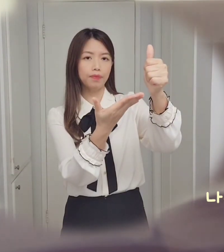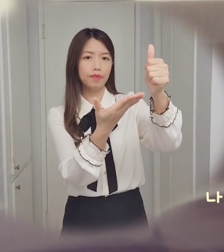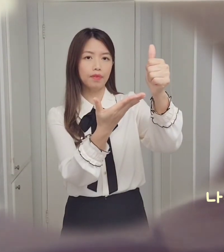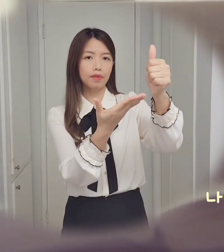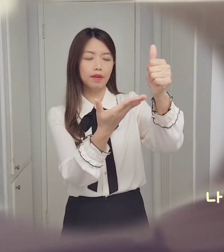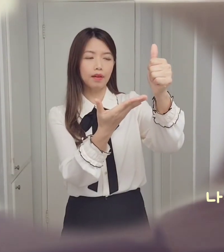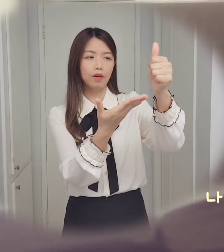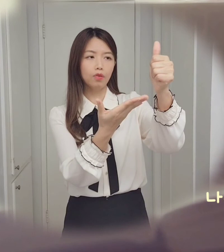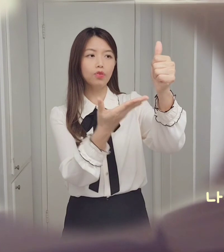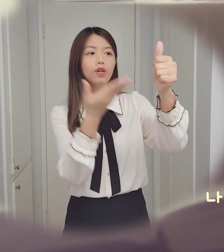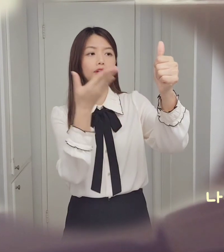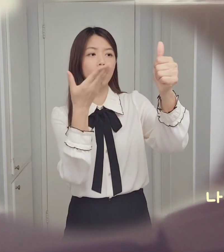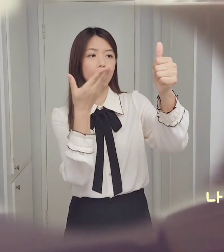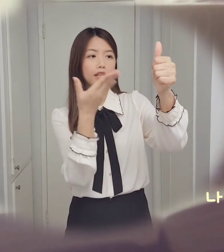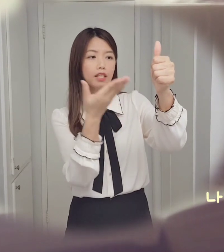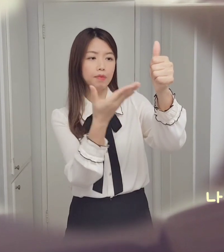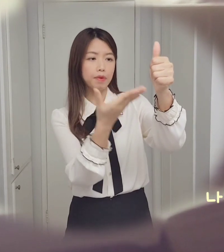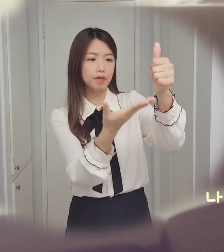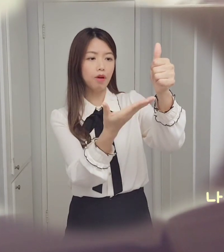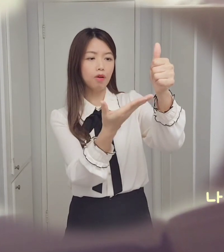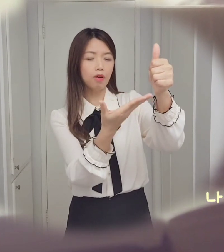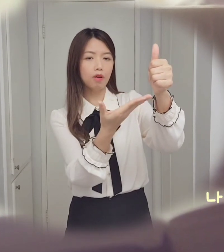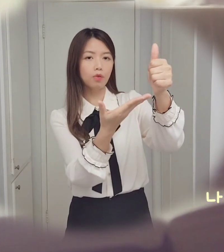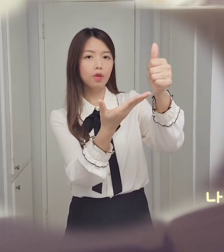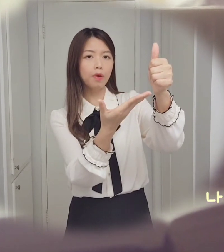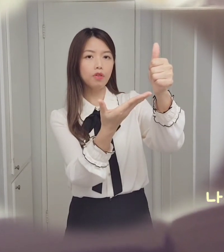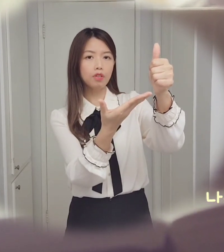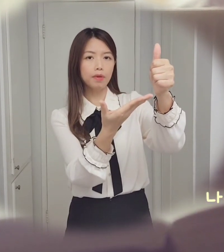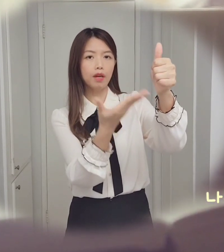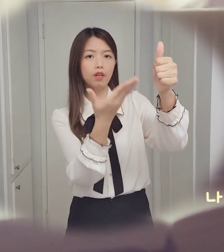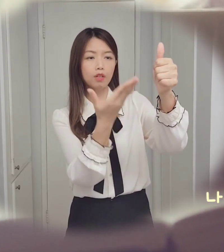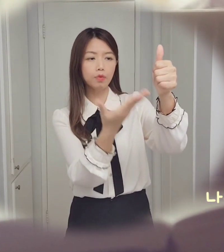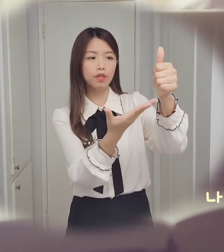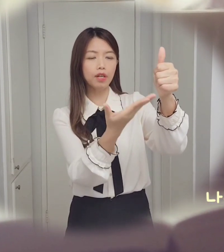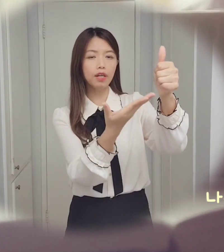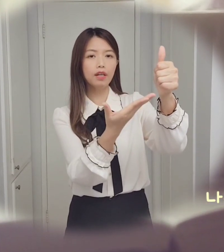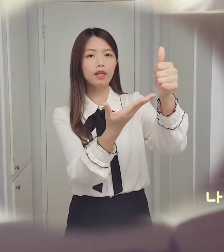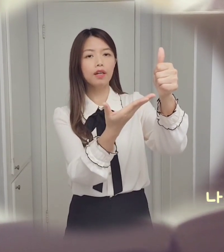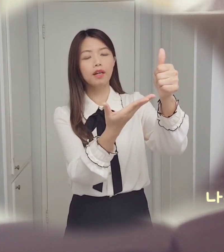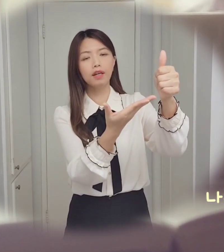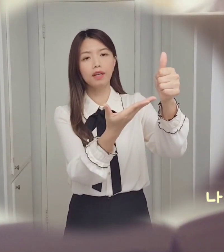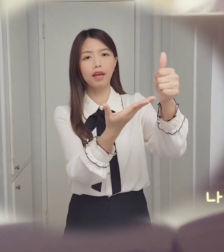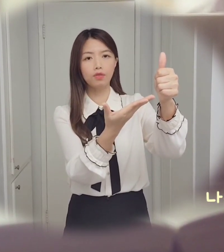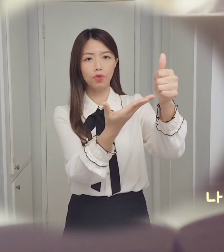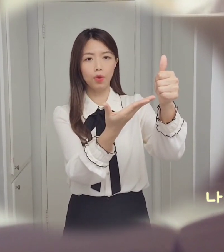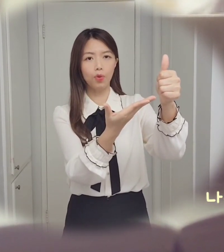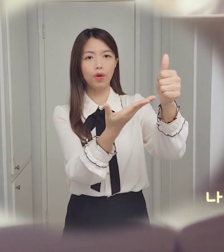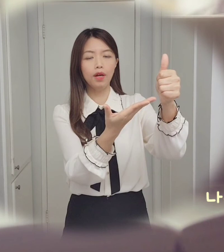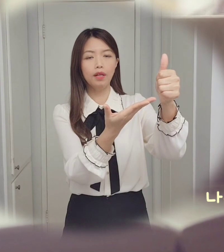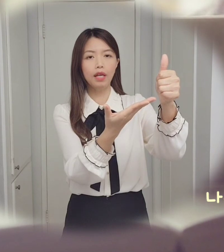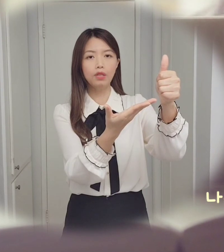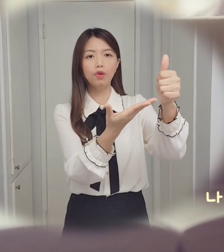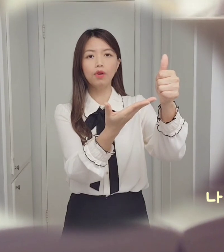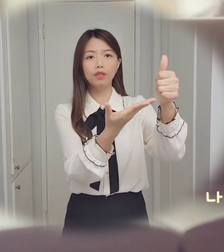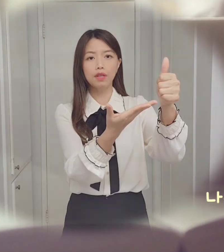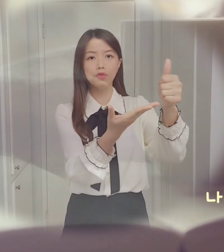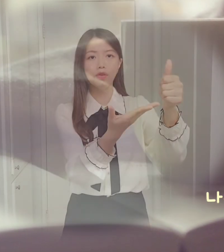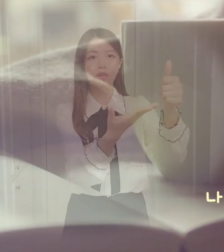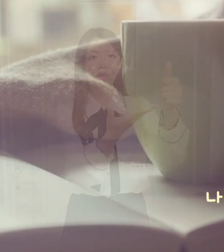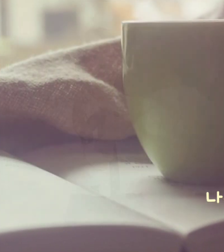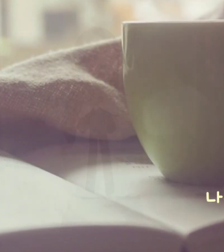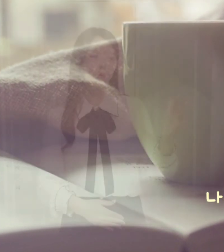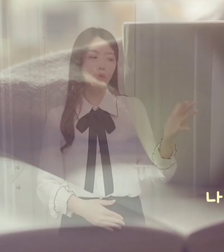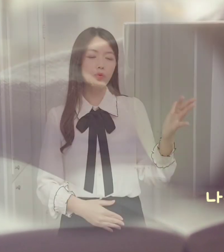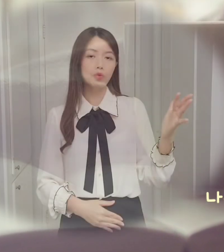그분이. 주를 그냥 가리키시면서 손을 펴주시면 돼요. 그분이 예수요. 예수라고 하는